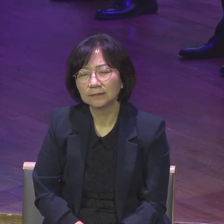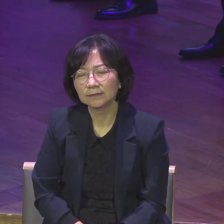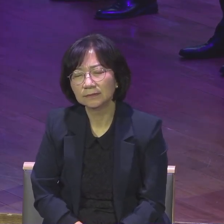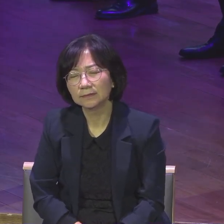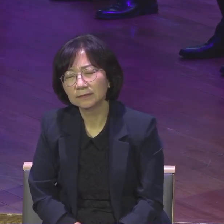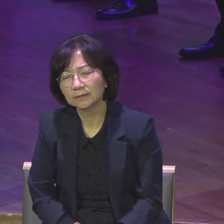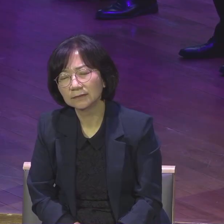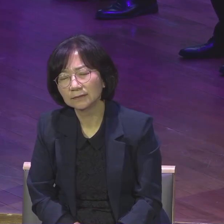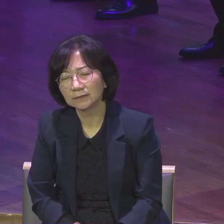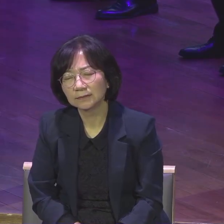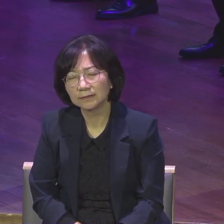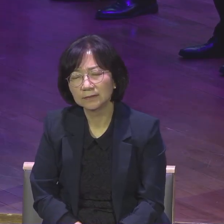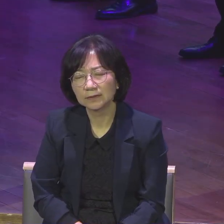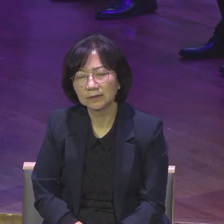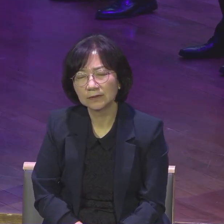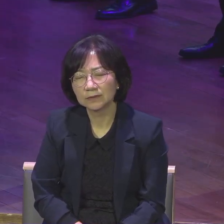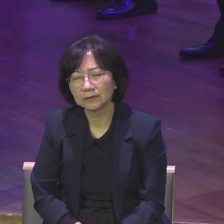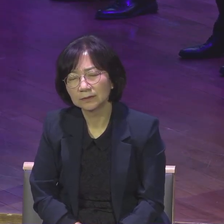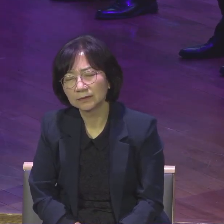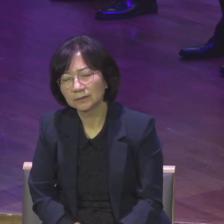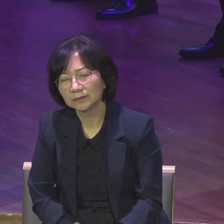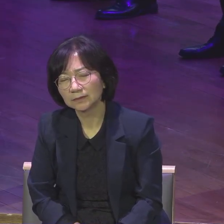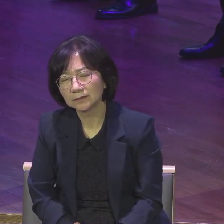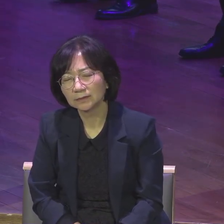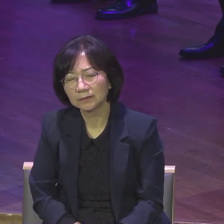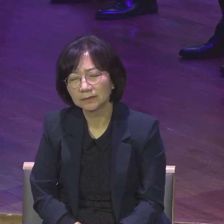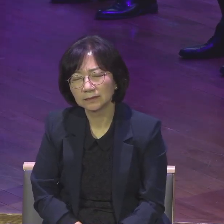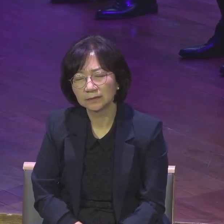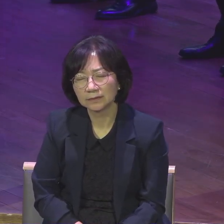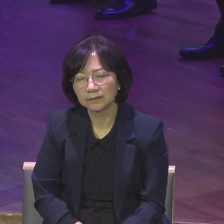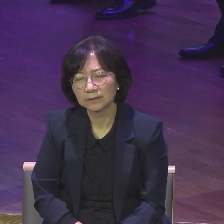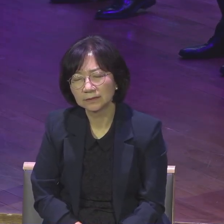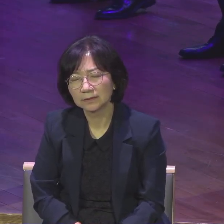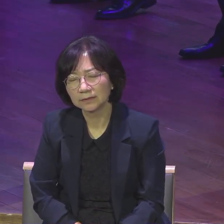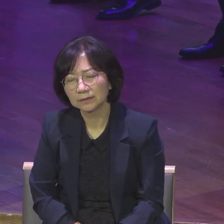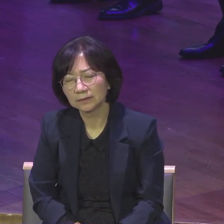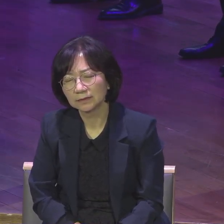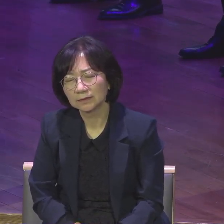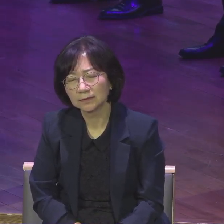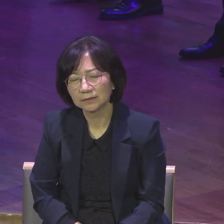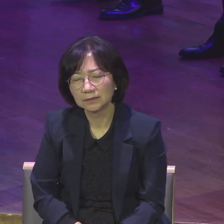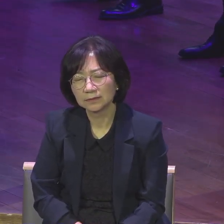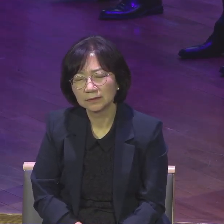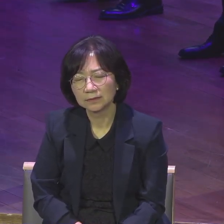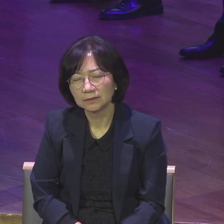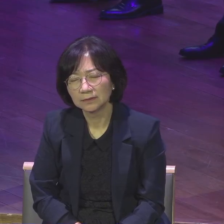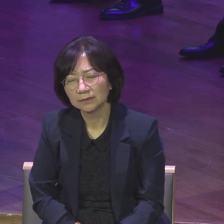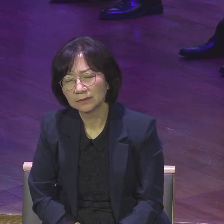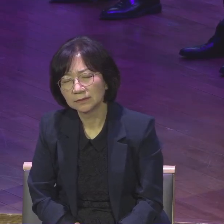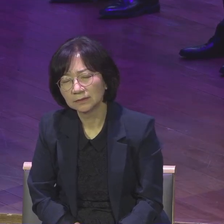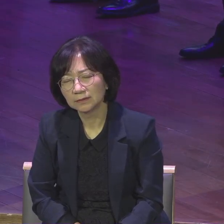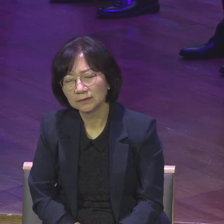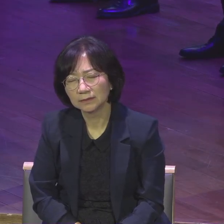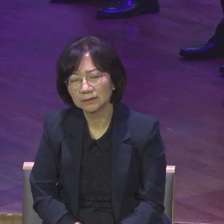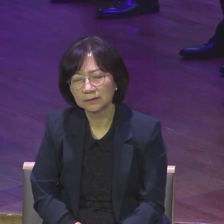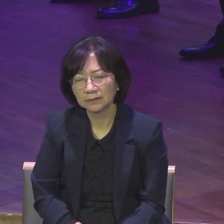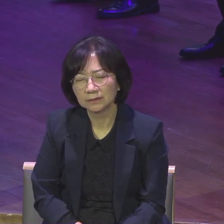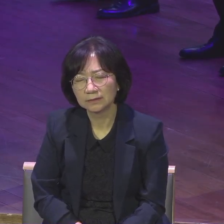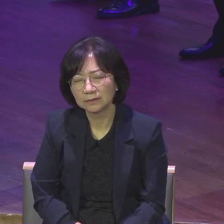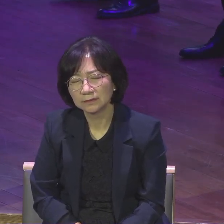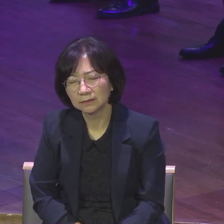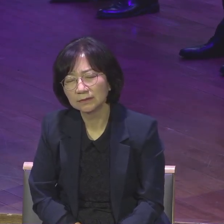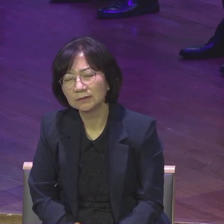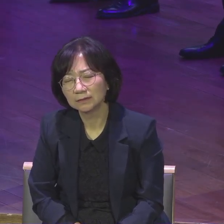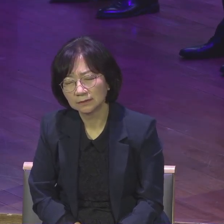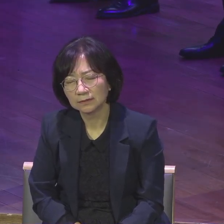하시고 예배의 자리로 나오게 하여 주옵소서. 예배의 축복을 함께 누리게 하여 주옵소서. 예배를